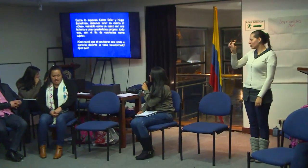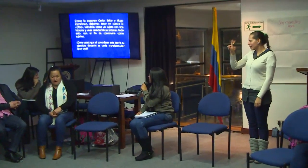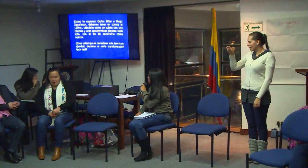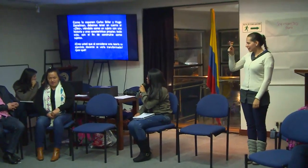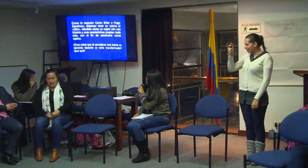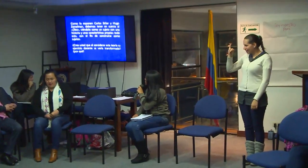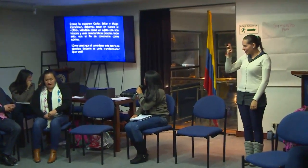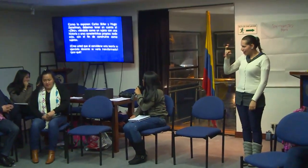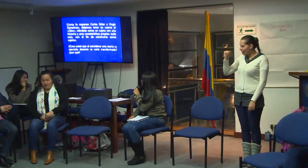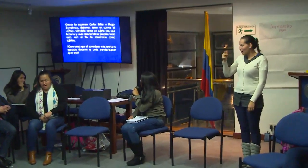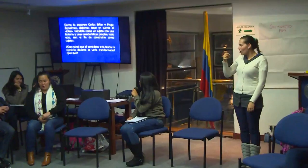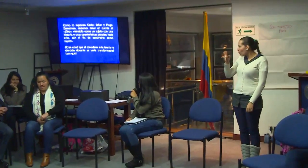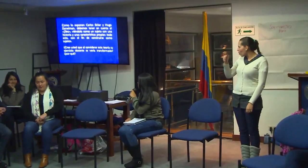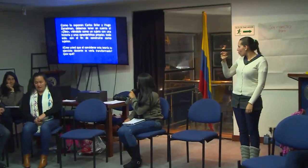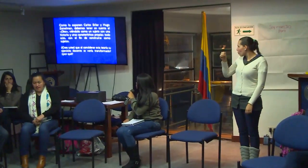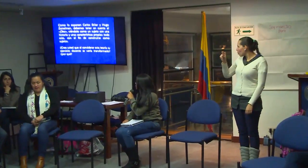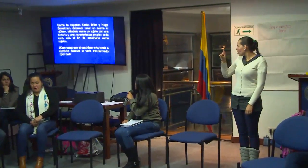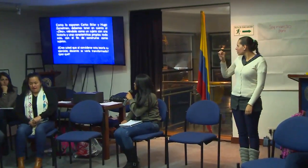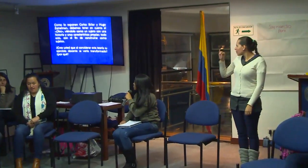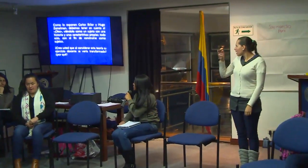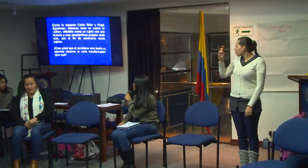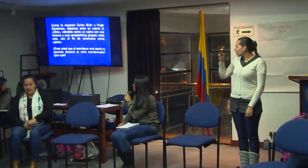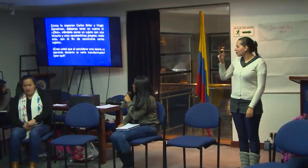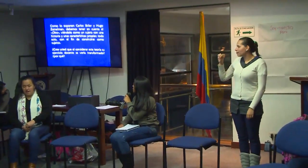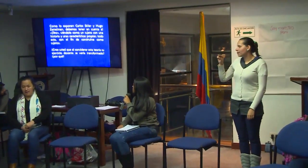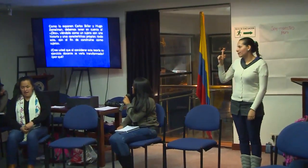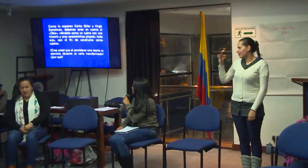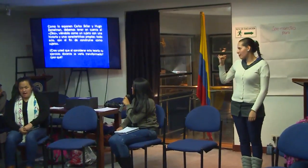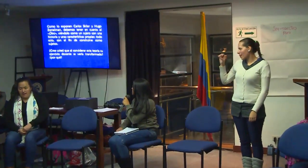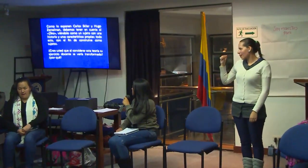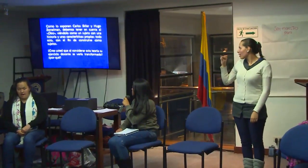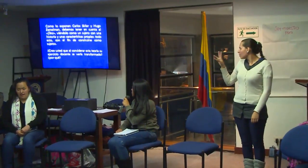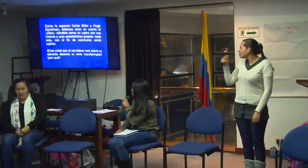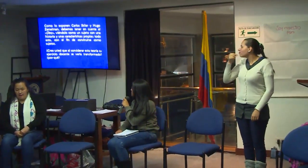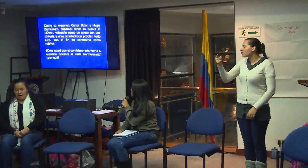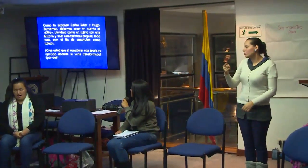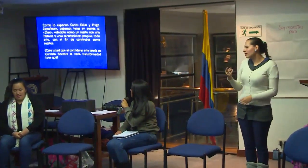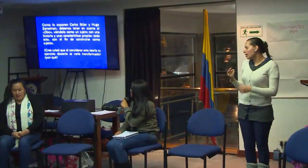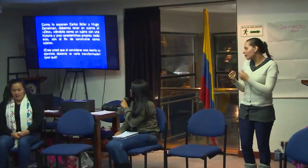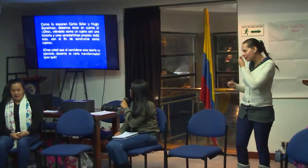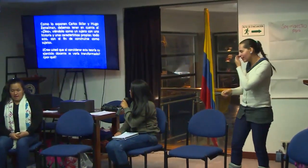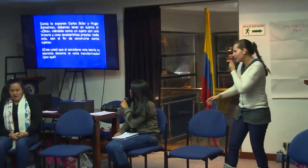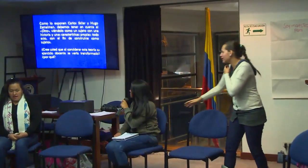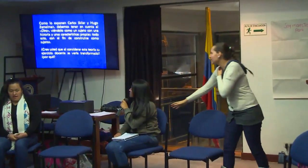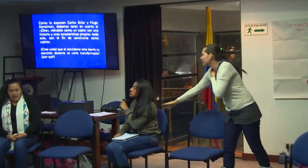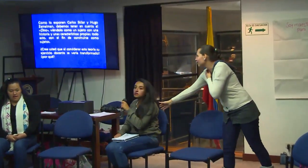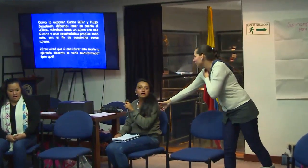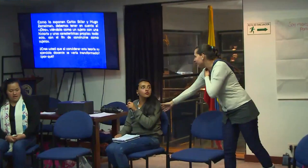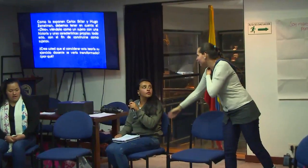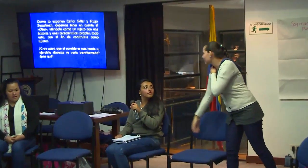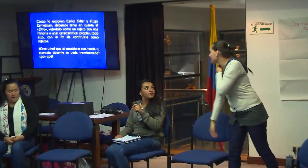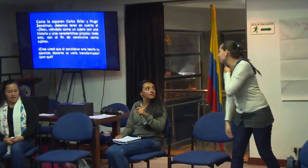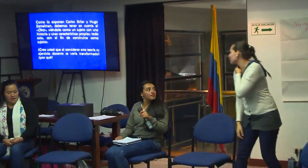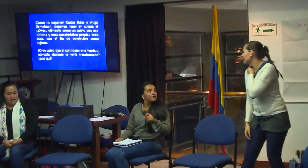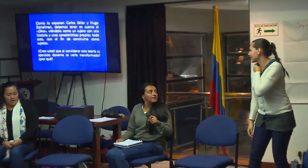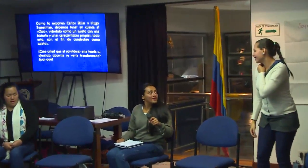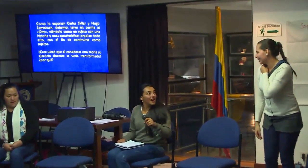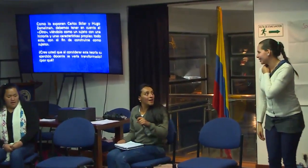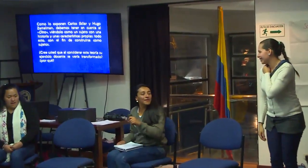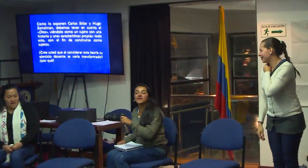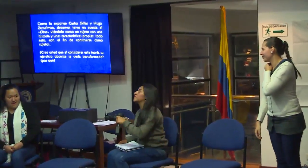en cuenta al otro, viéndolo como un sujeto con una historia y unas características propias. Todo es...